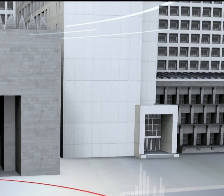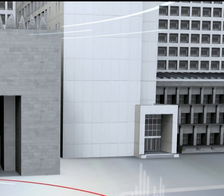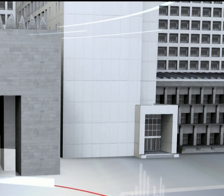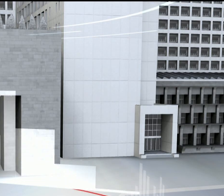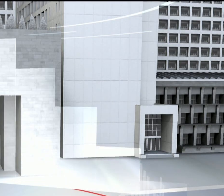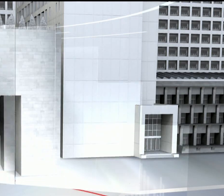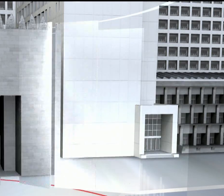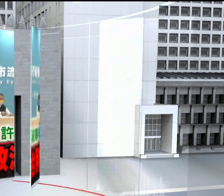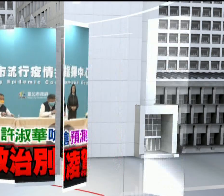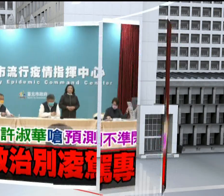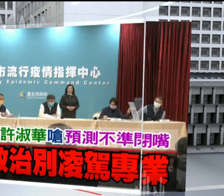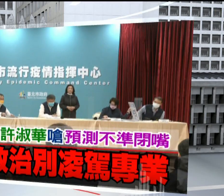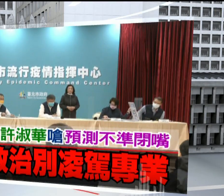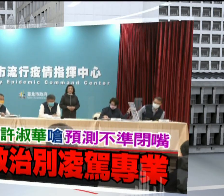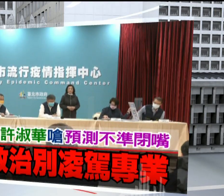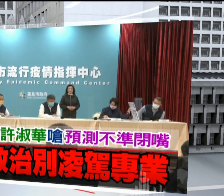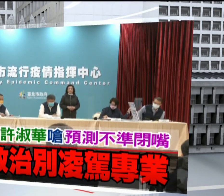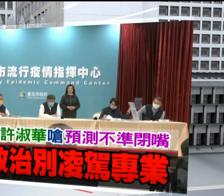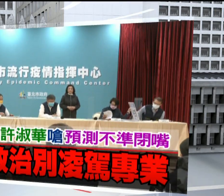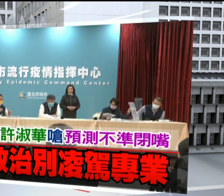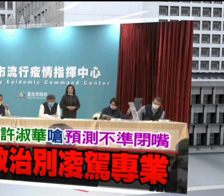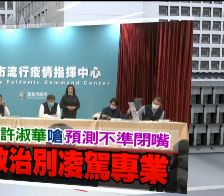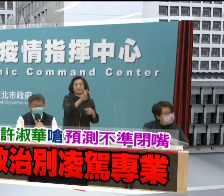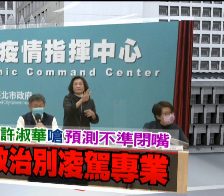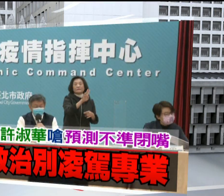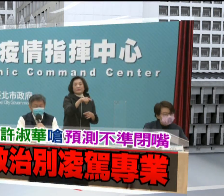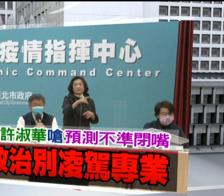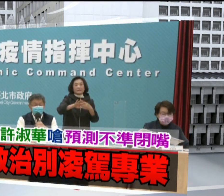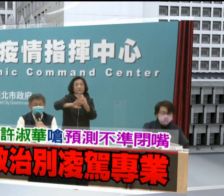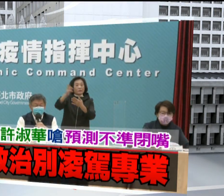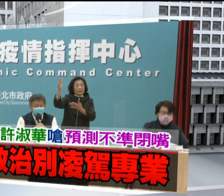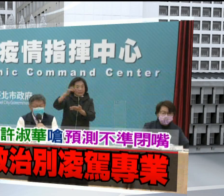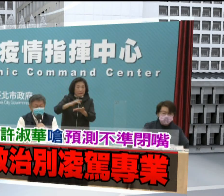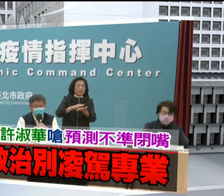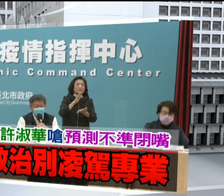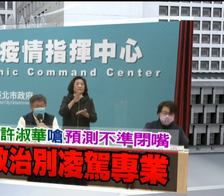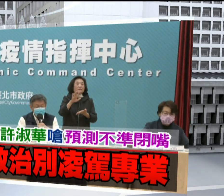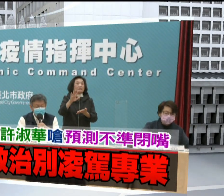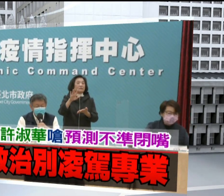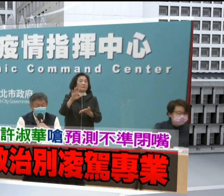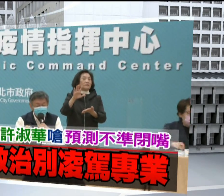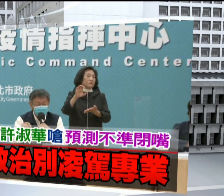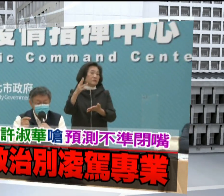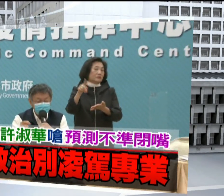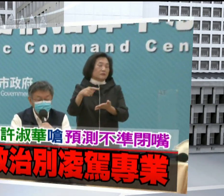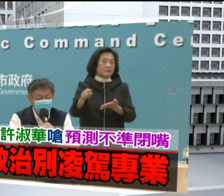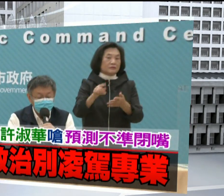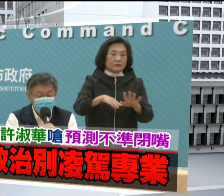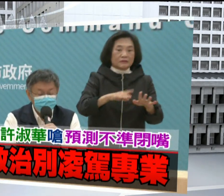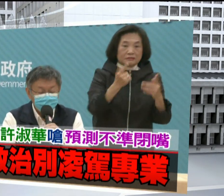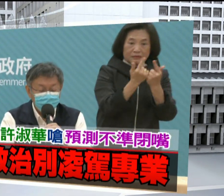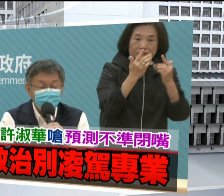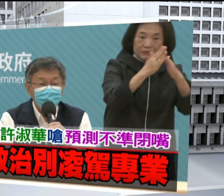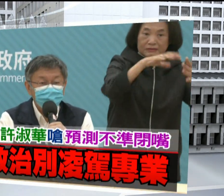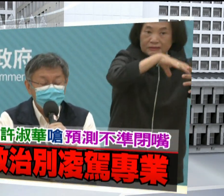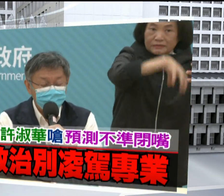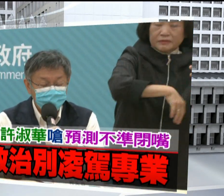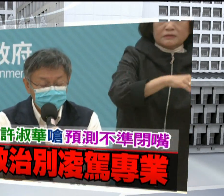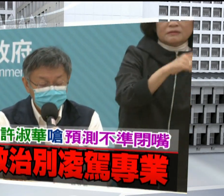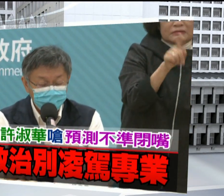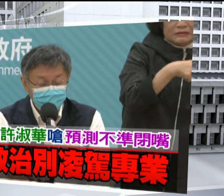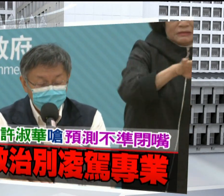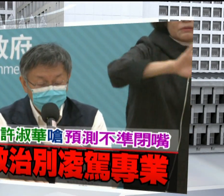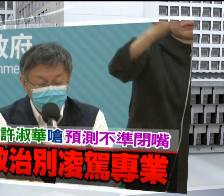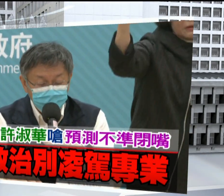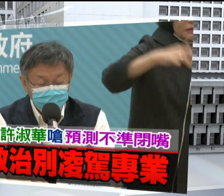台北市长柯文哲日前多次预言四月疫情可能要爆发，大家要小心，屡屡遭到绿营台北市议员许淑华痛批，你这是在制造人民恐